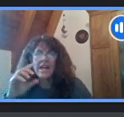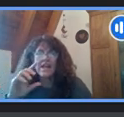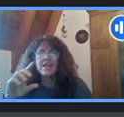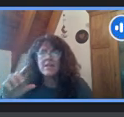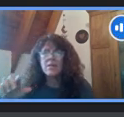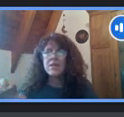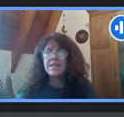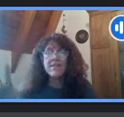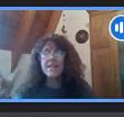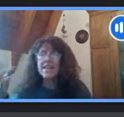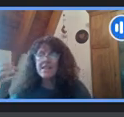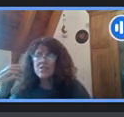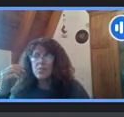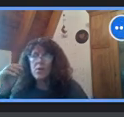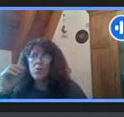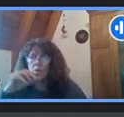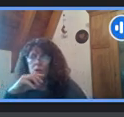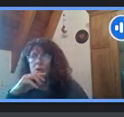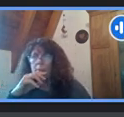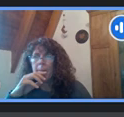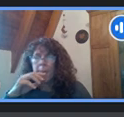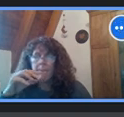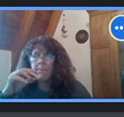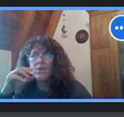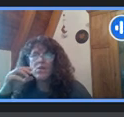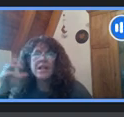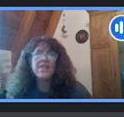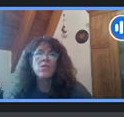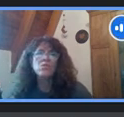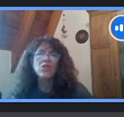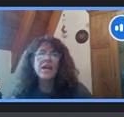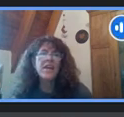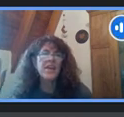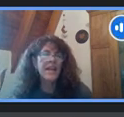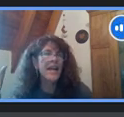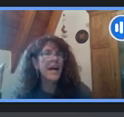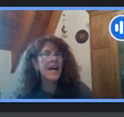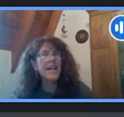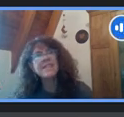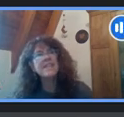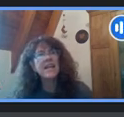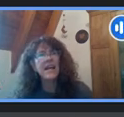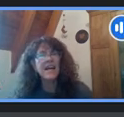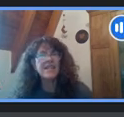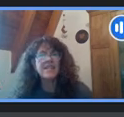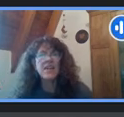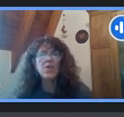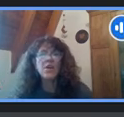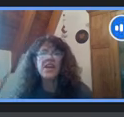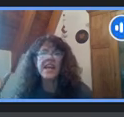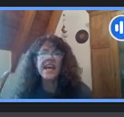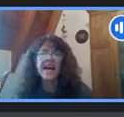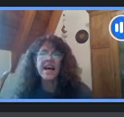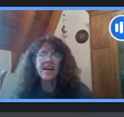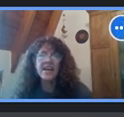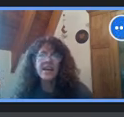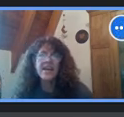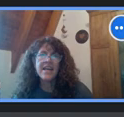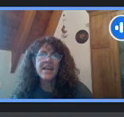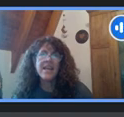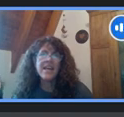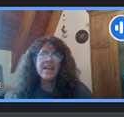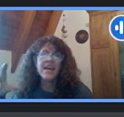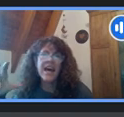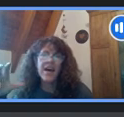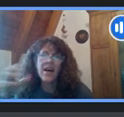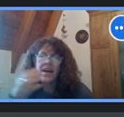el estaba en el texto, después lo busco. Pero la traducción es la sigla en castellano es REA. REA.